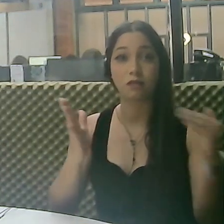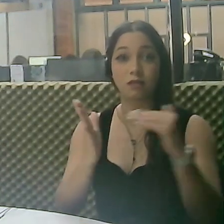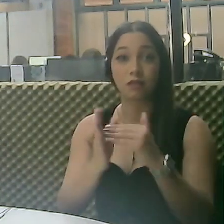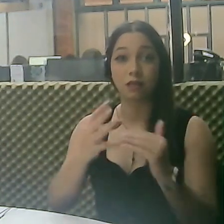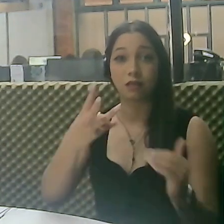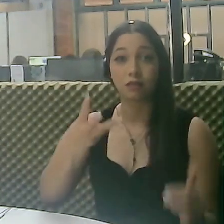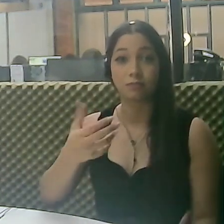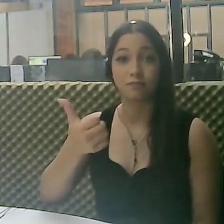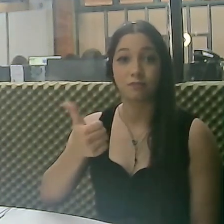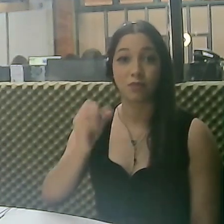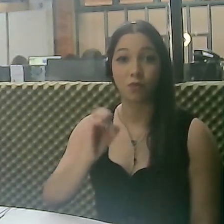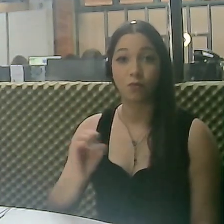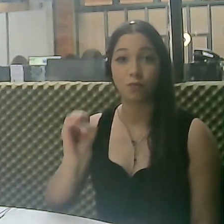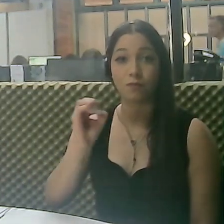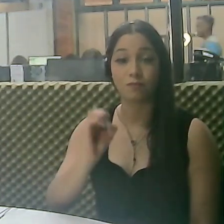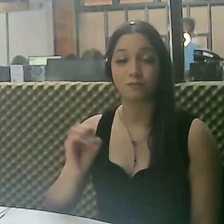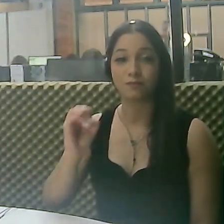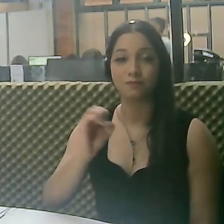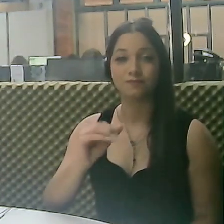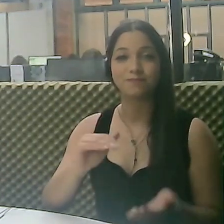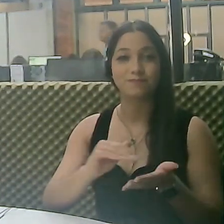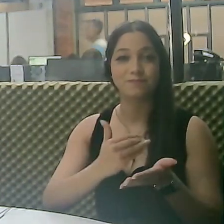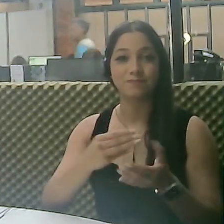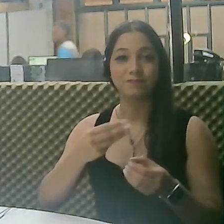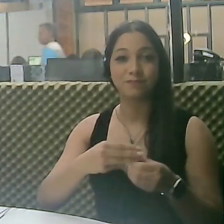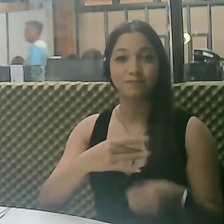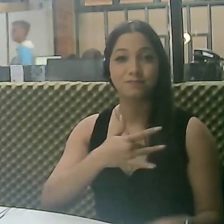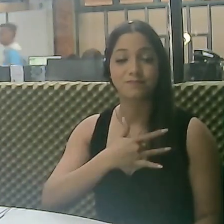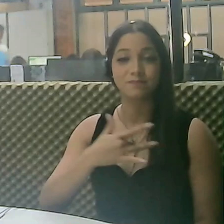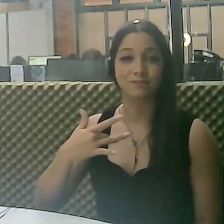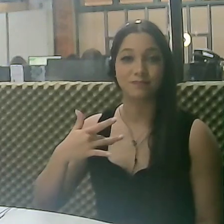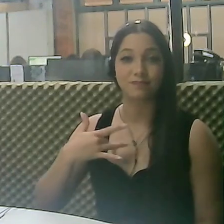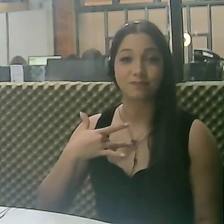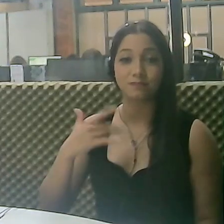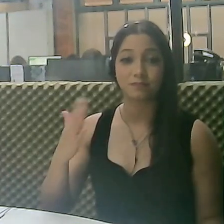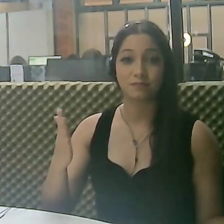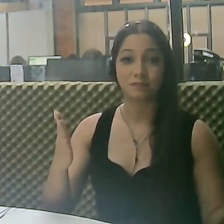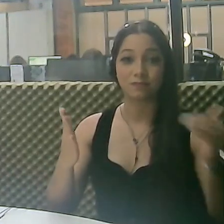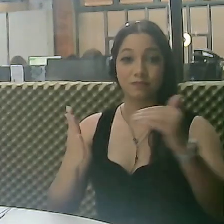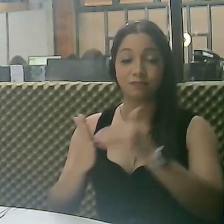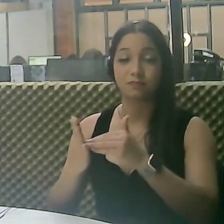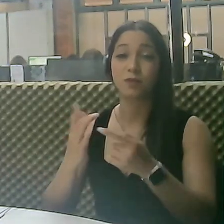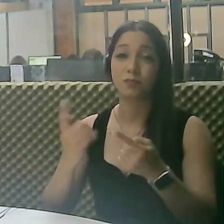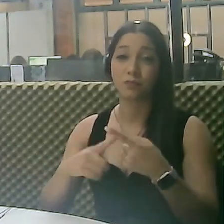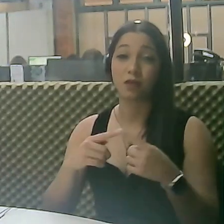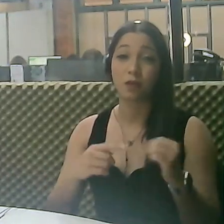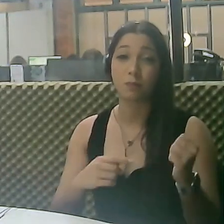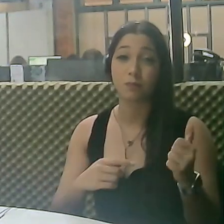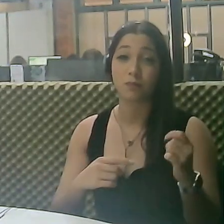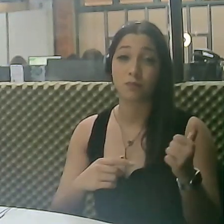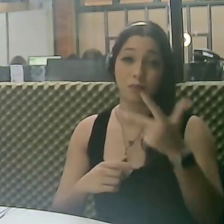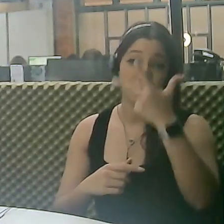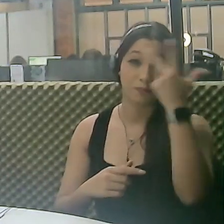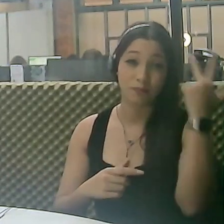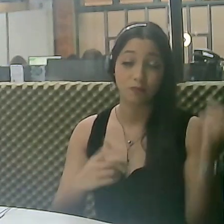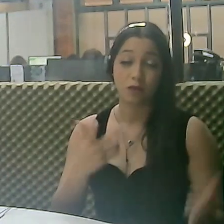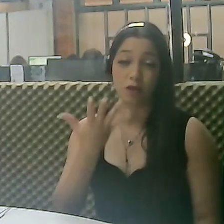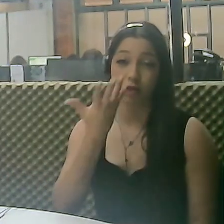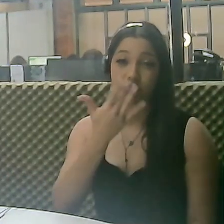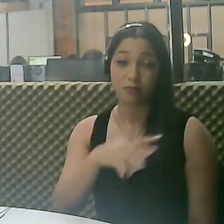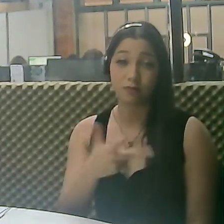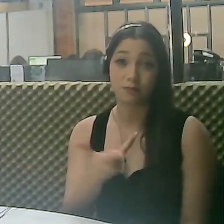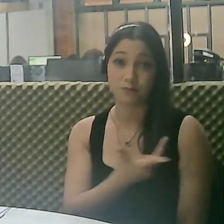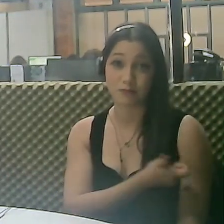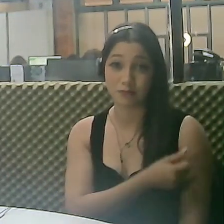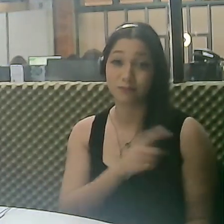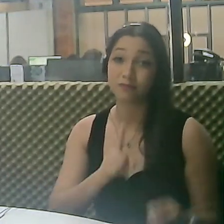o dia 31 de outubro. A Secretaria Municipal de Saúde prorrogou o prazo devido à baixa cobertura vacinal e temendo